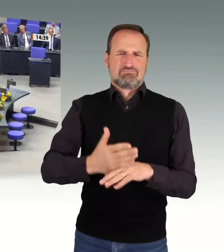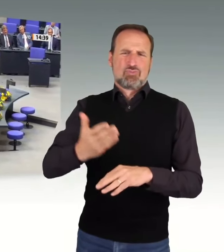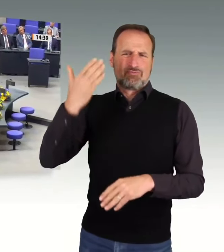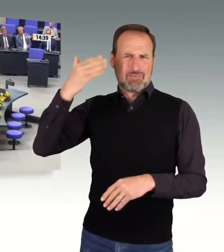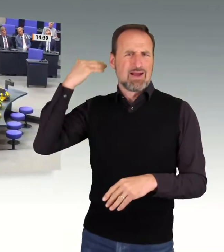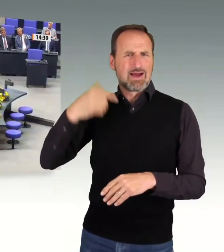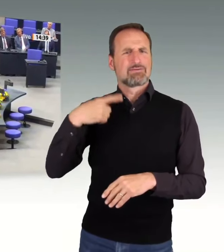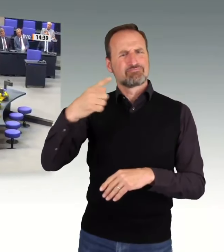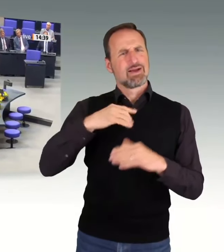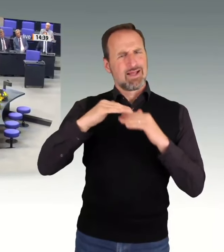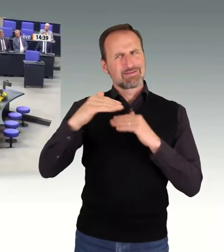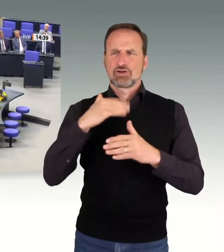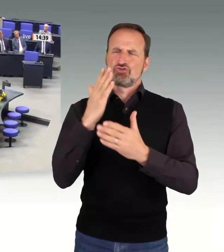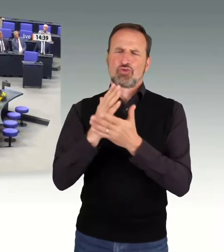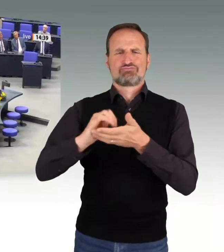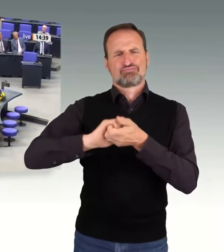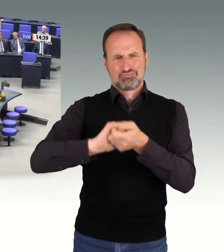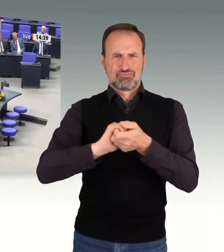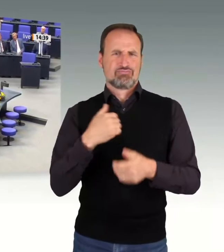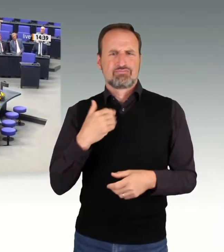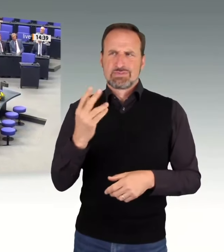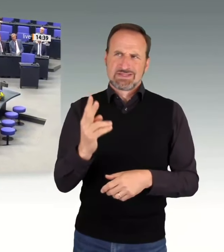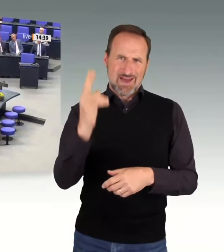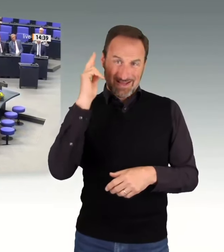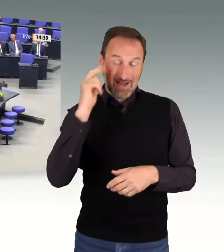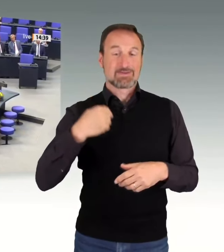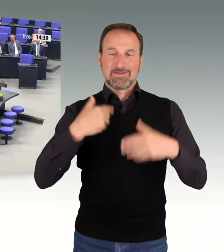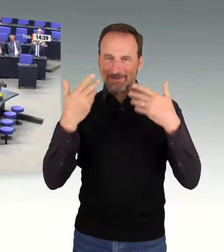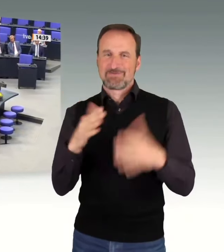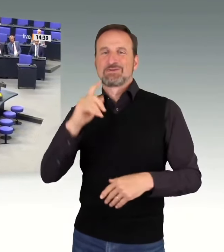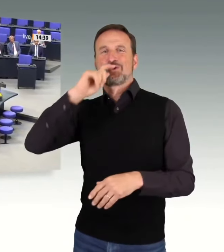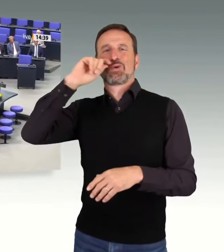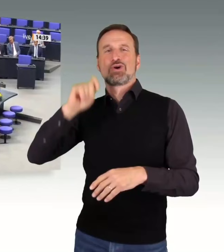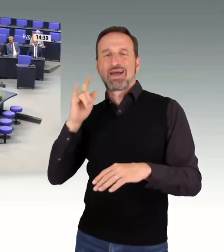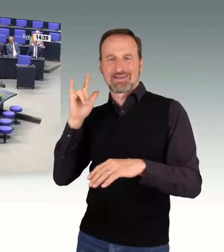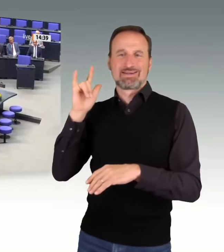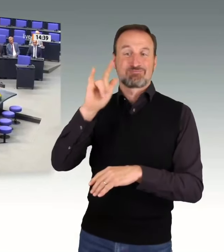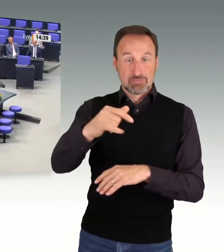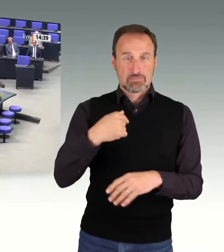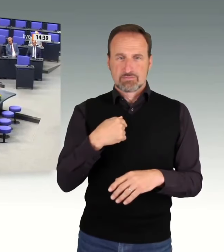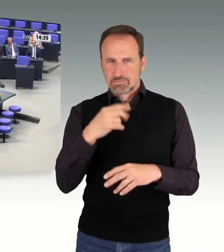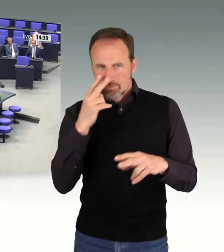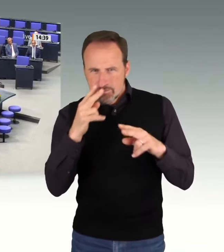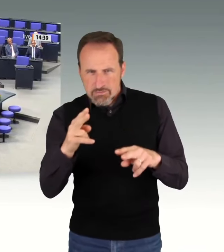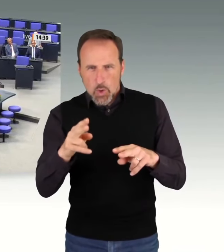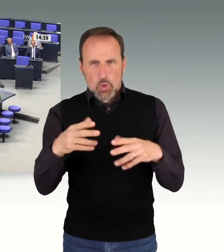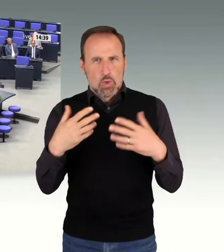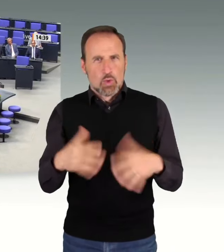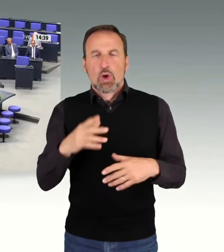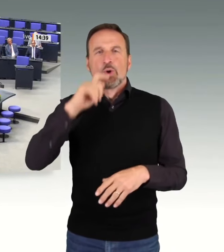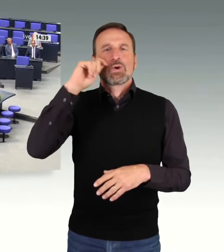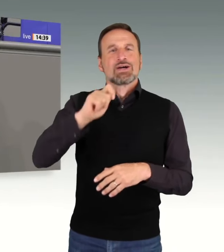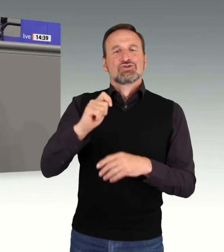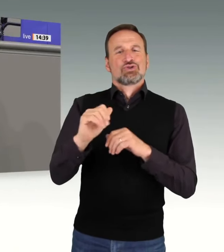Yar gedacht. Deutschland hat während des Zweiten Weltkrieges in der Ukraine schlimmste Verbrechen gegen die